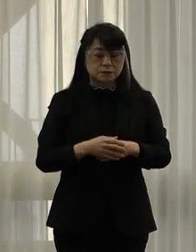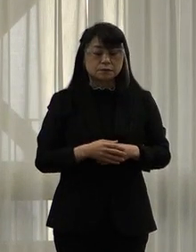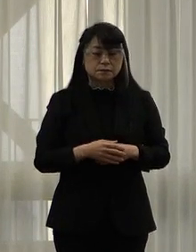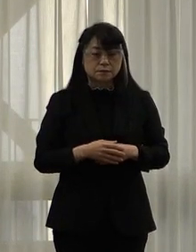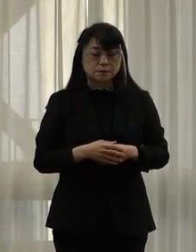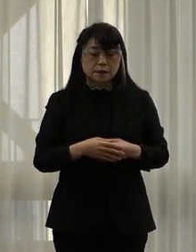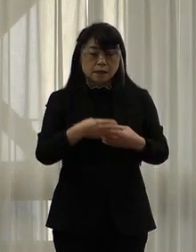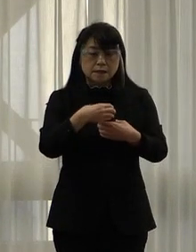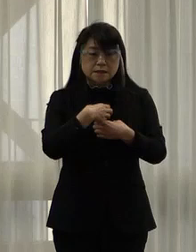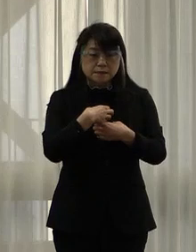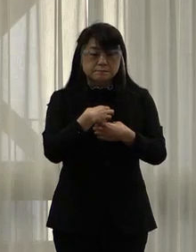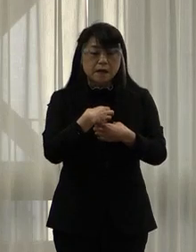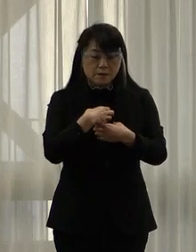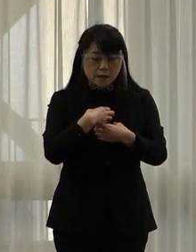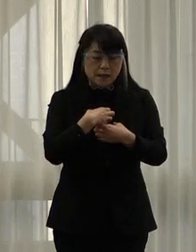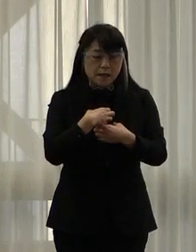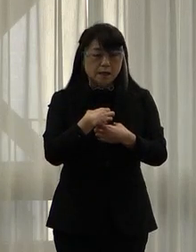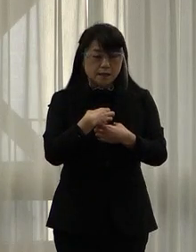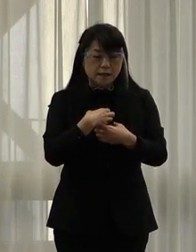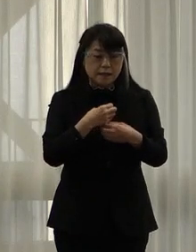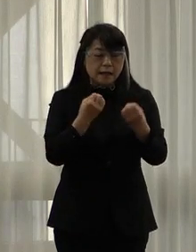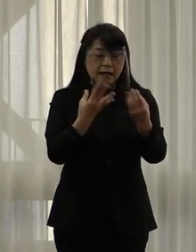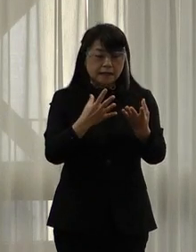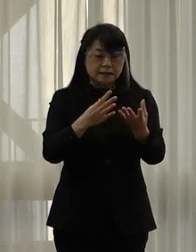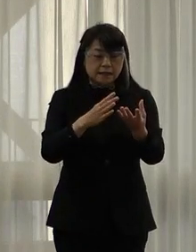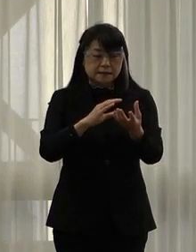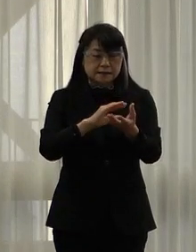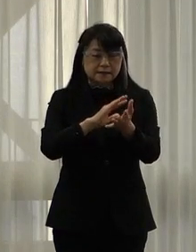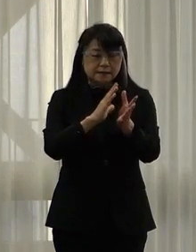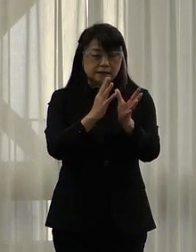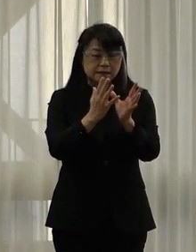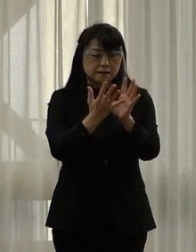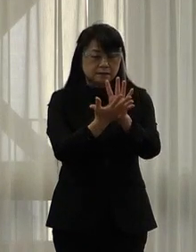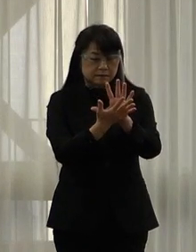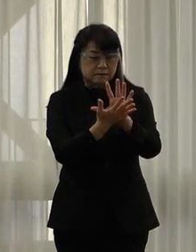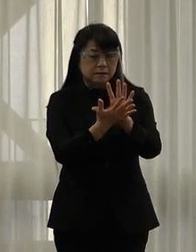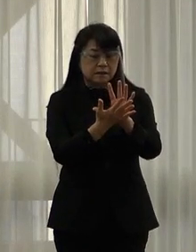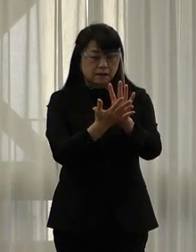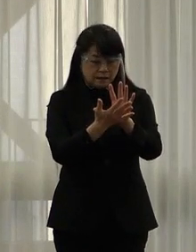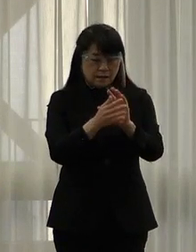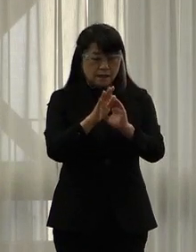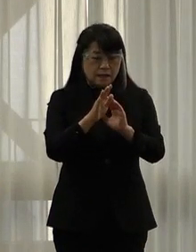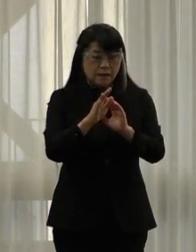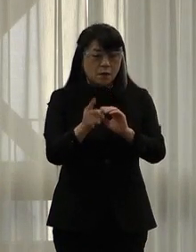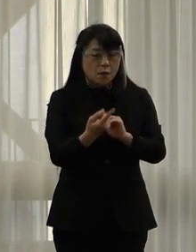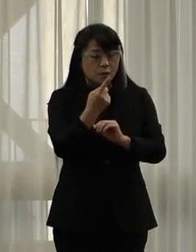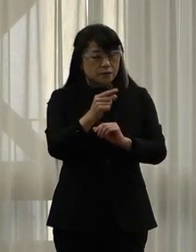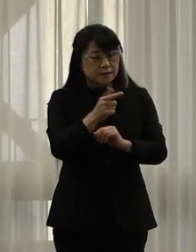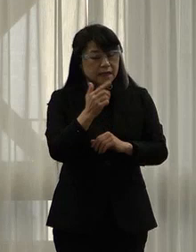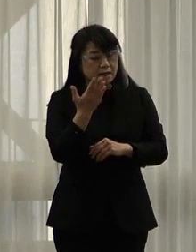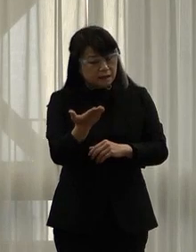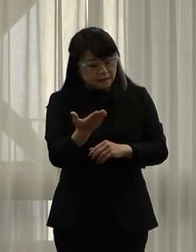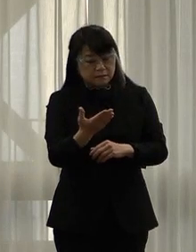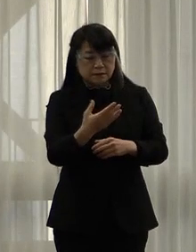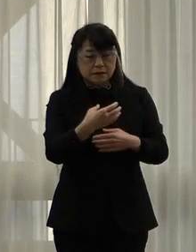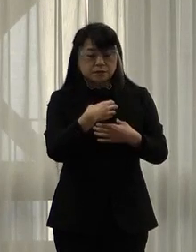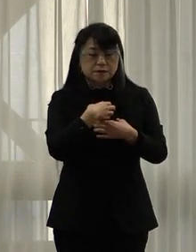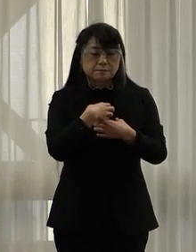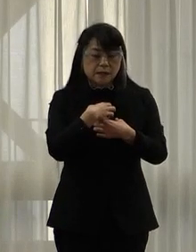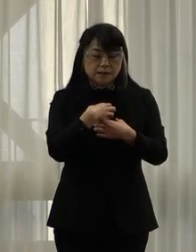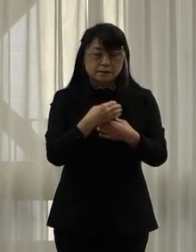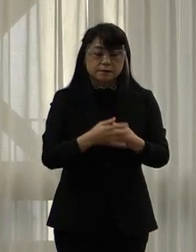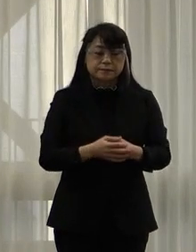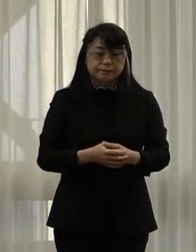懸念されるのは、新しいまた変異が起こるのではないかと、感染の拡大の中でですね、そうい